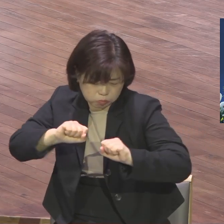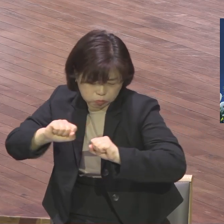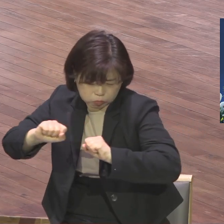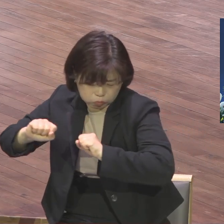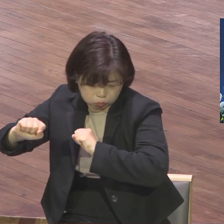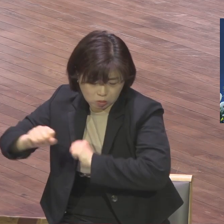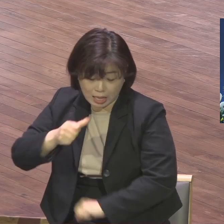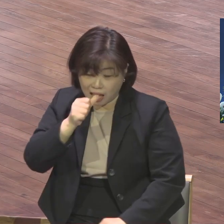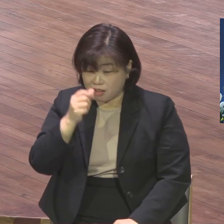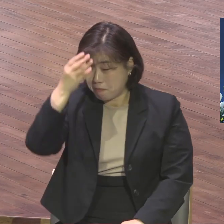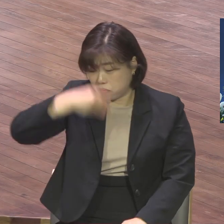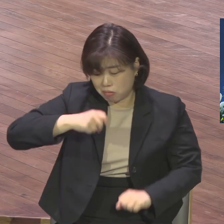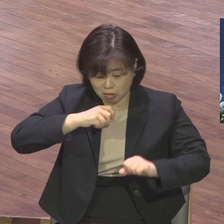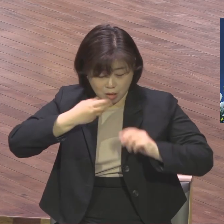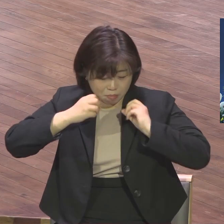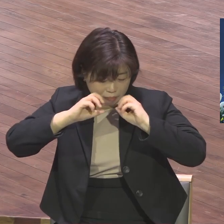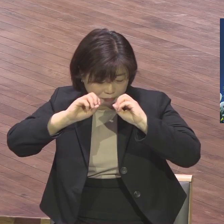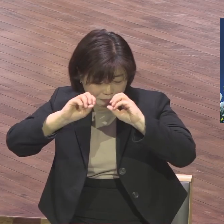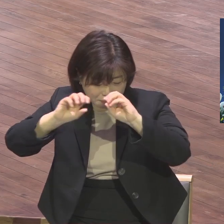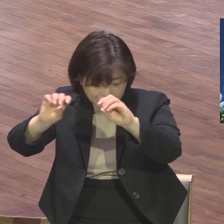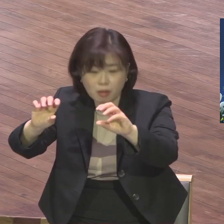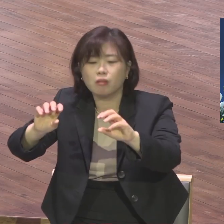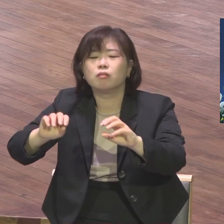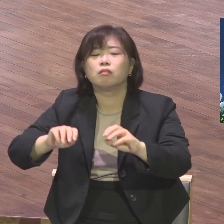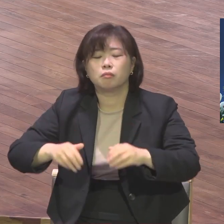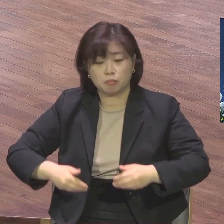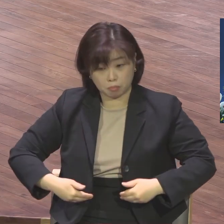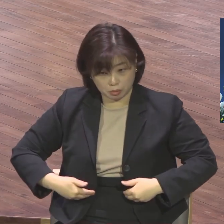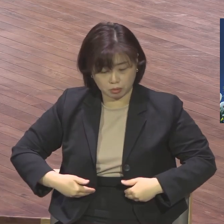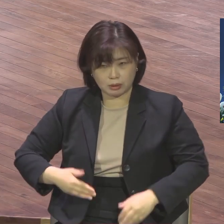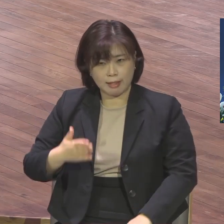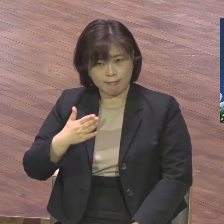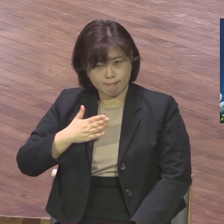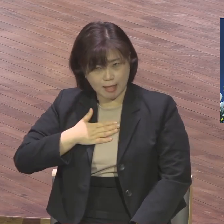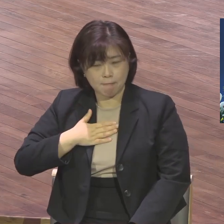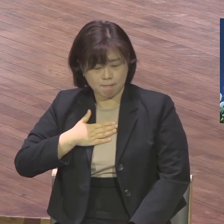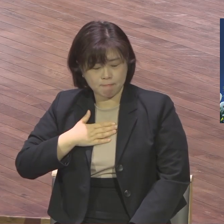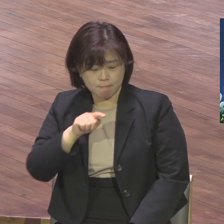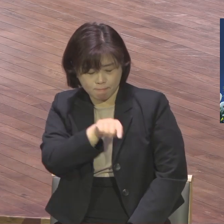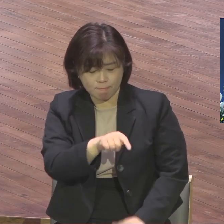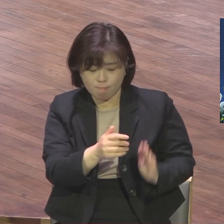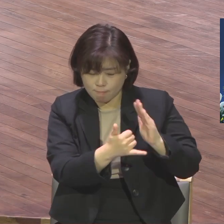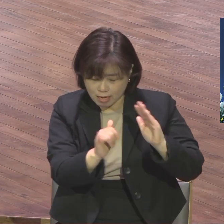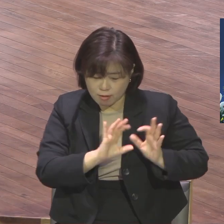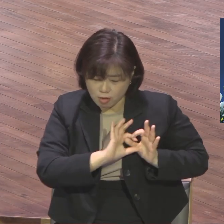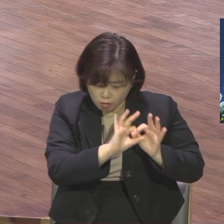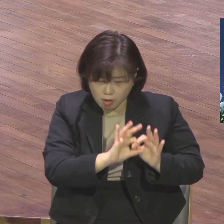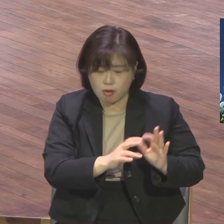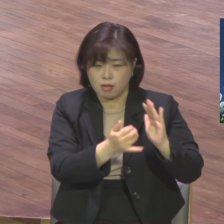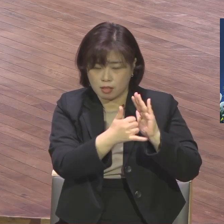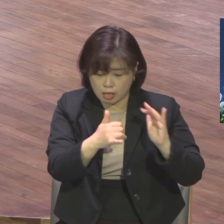이런 기회에 이런 분위기 때 내 가문을 살려내야지. 아멘.